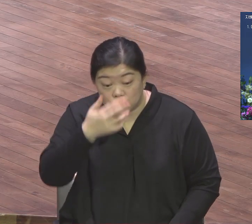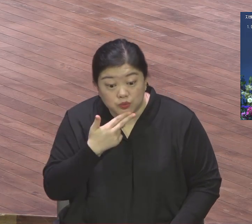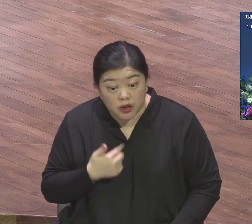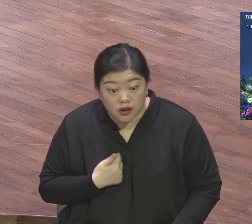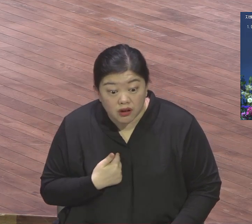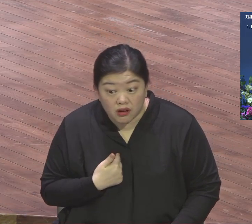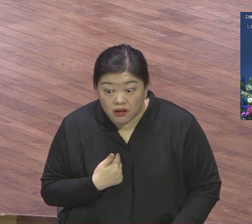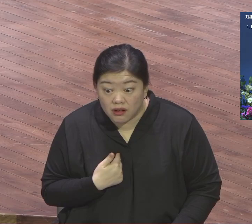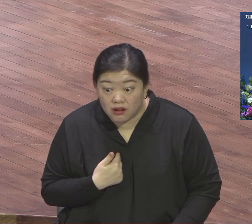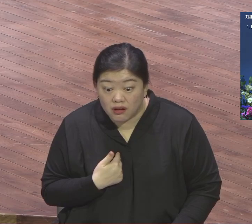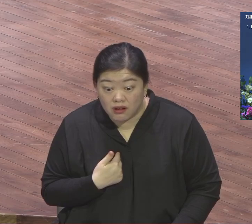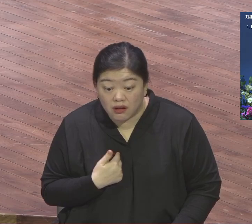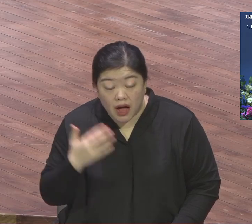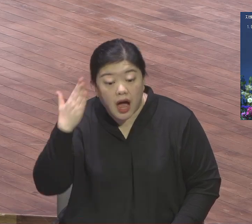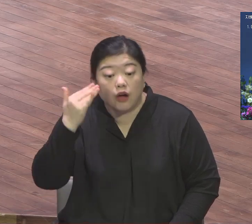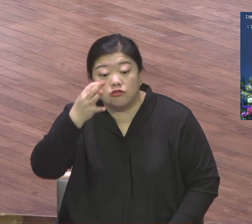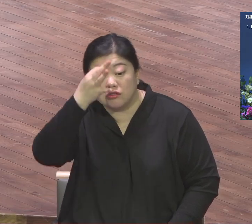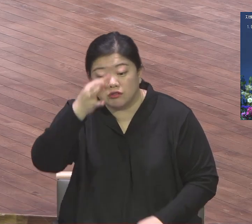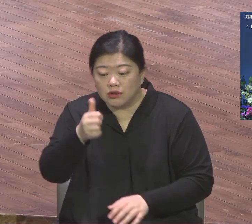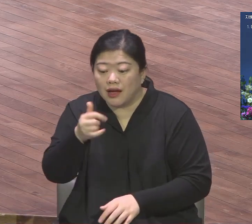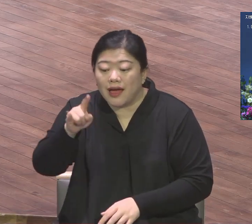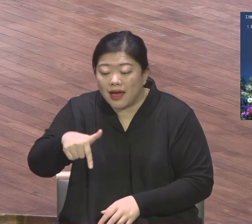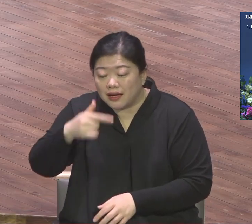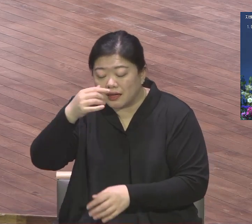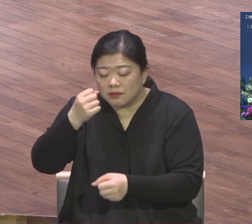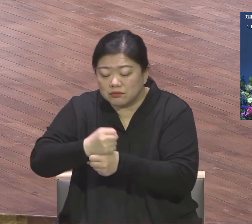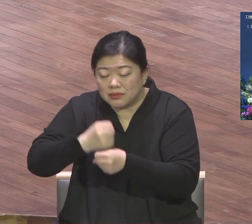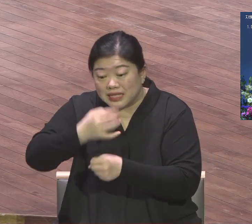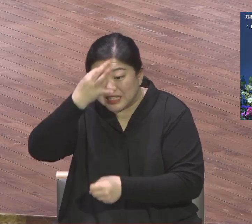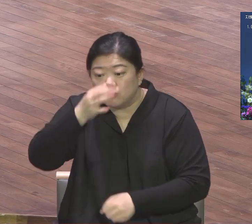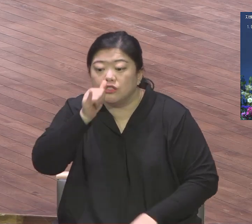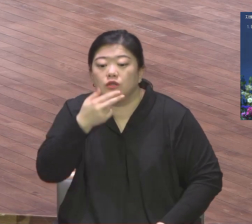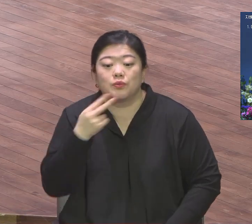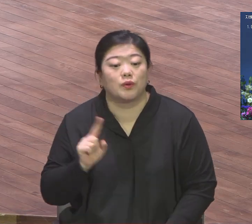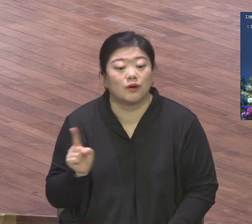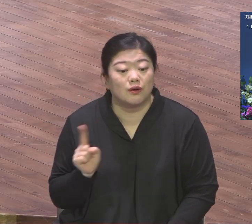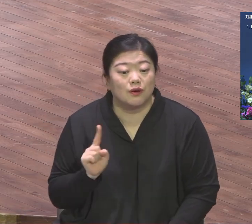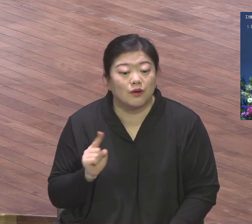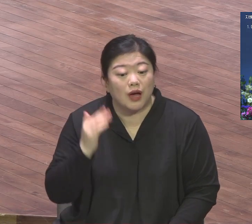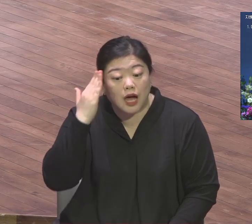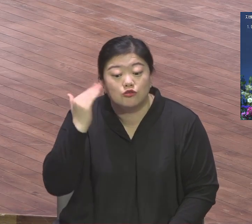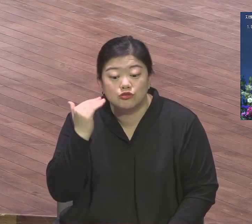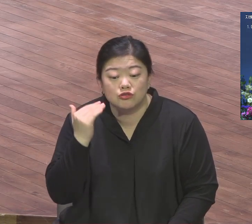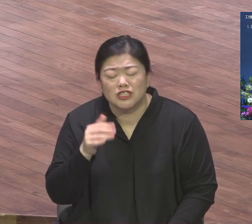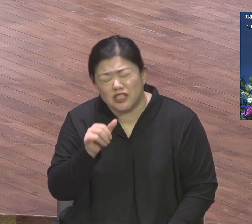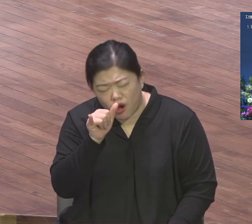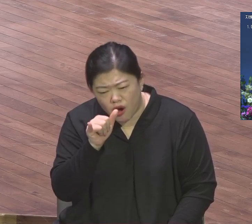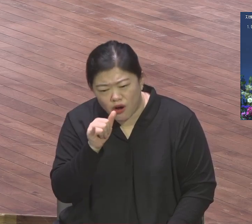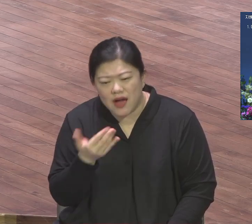우리 학자들, 우리 과학자들 만들지는 왜 못 만들어요? 미국에서 못 만들게 하잖아요.